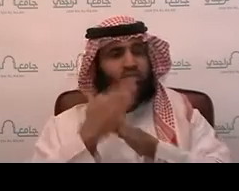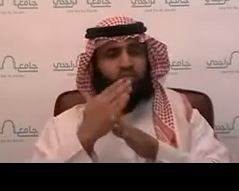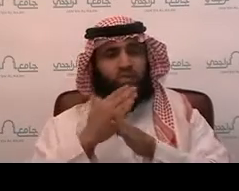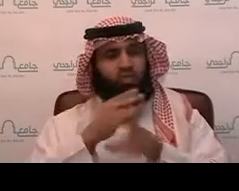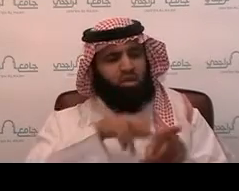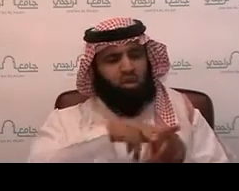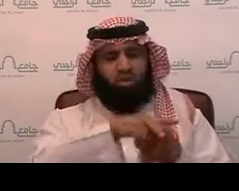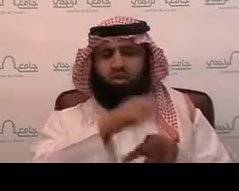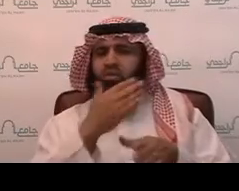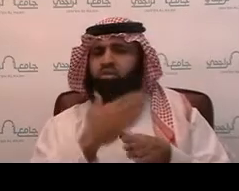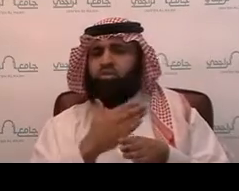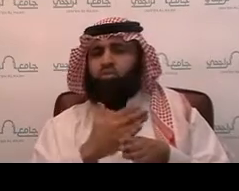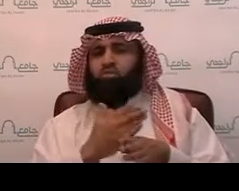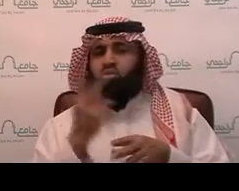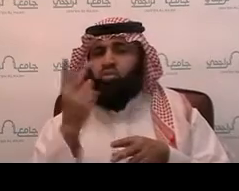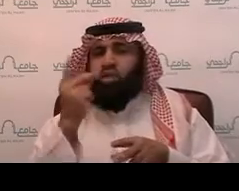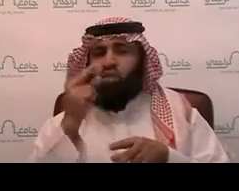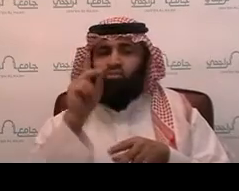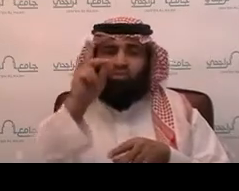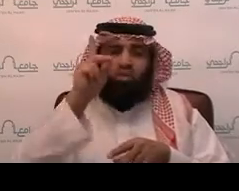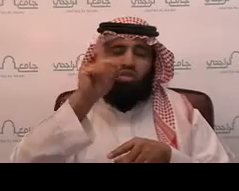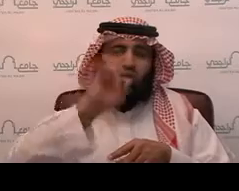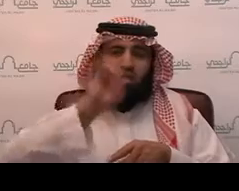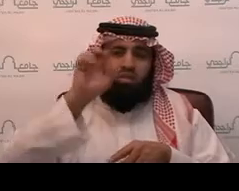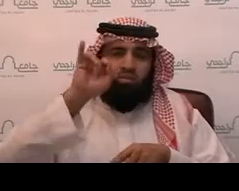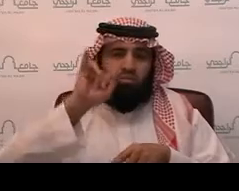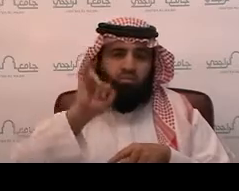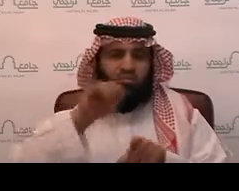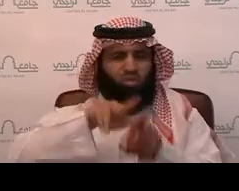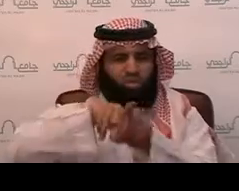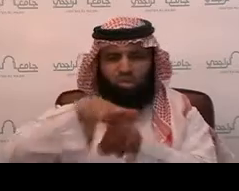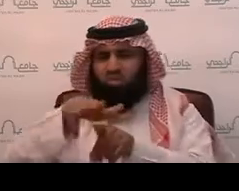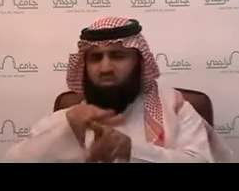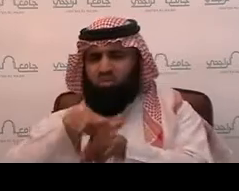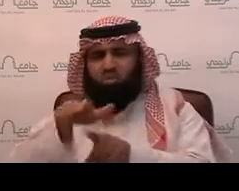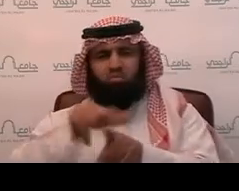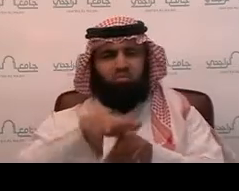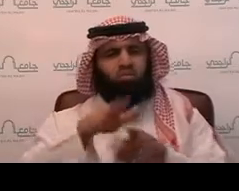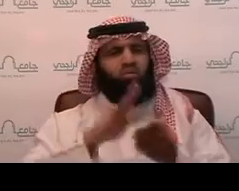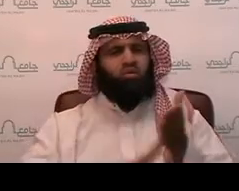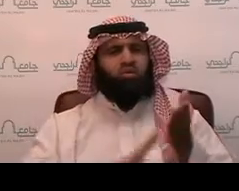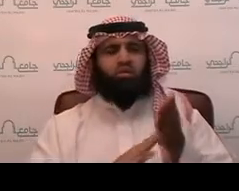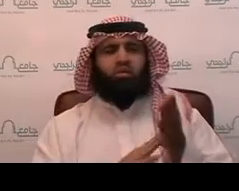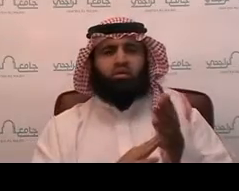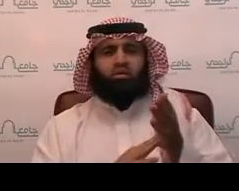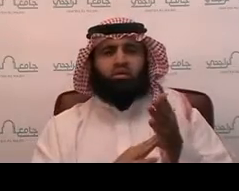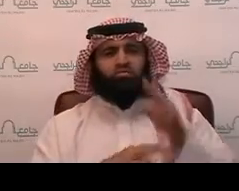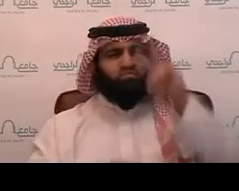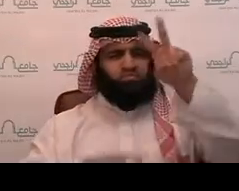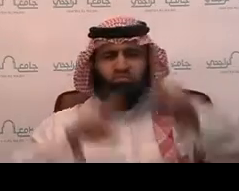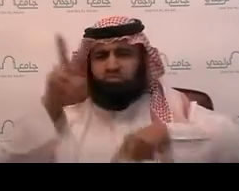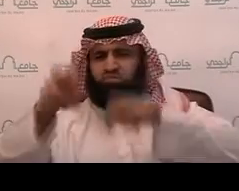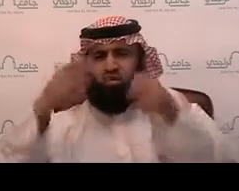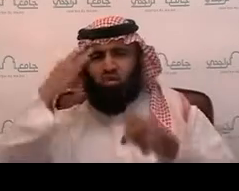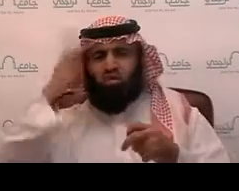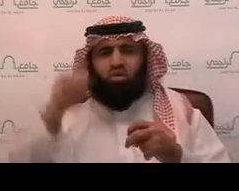والأخذ الظلم، والظلم من الشرك وتعدي الحدود والتمادي في ذلك